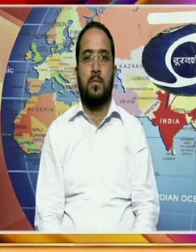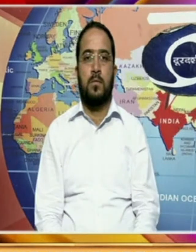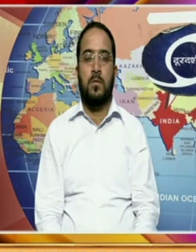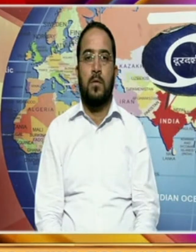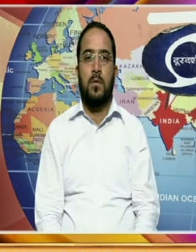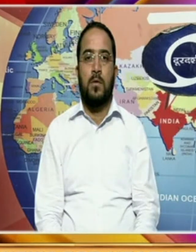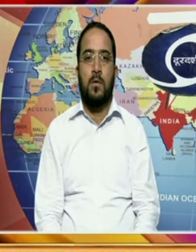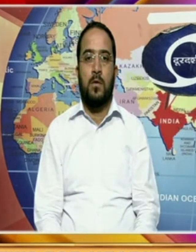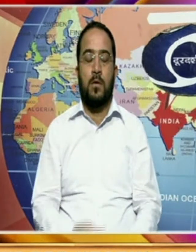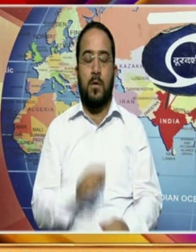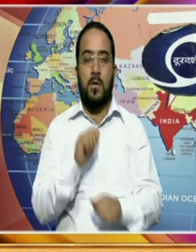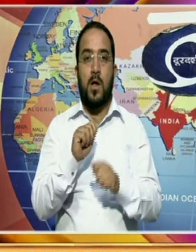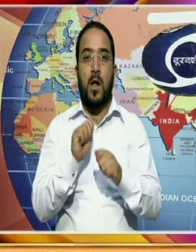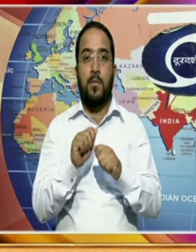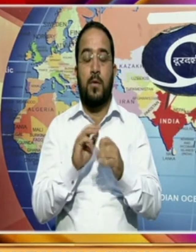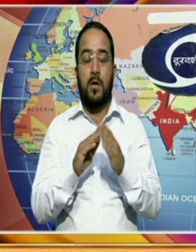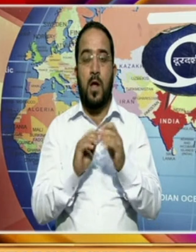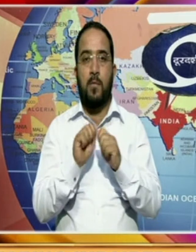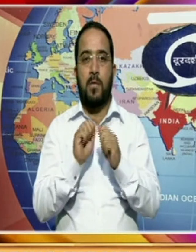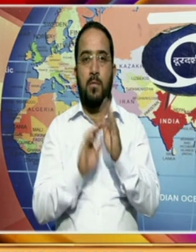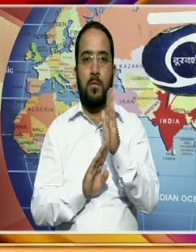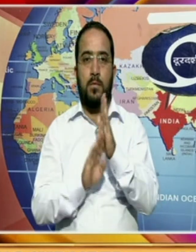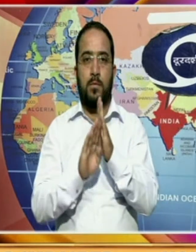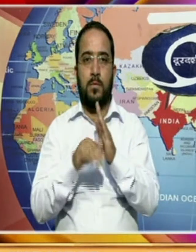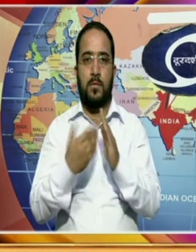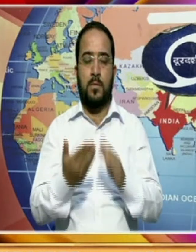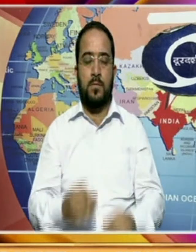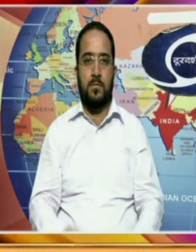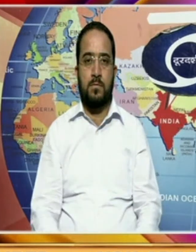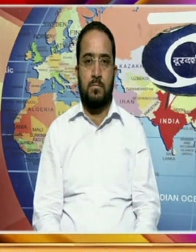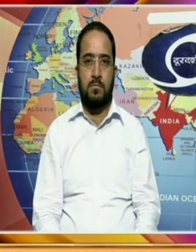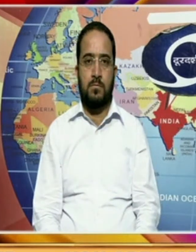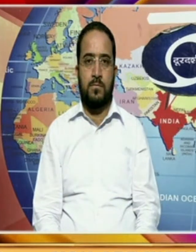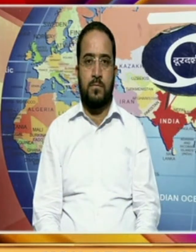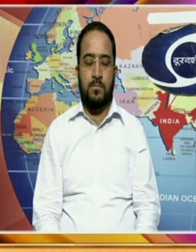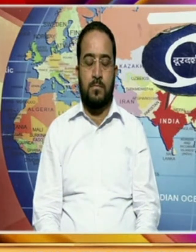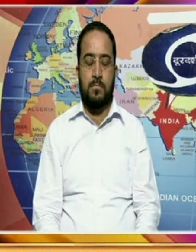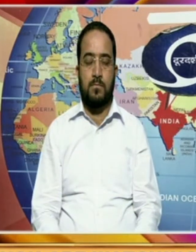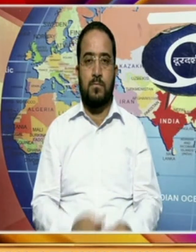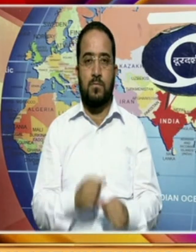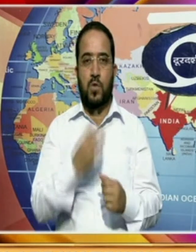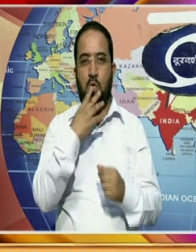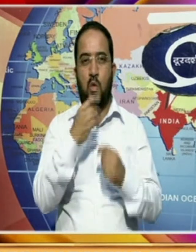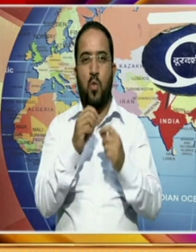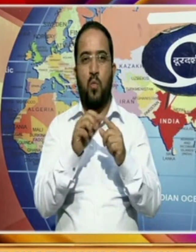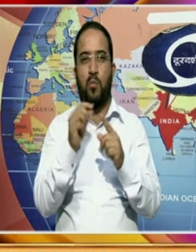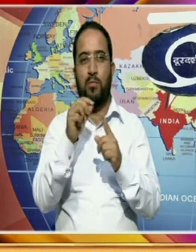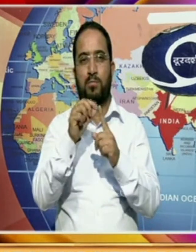इससे मुसलसल जारी रखा जा रहा है ताकि